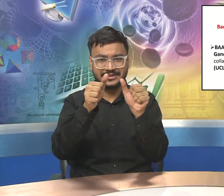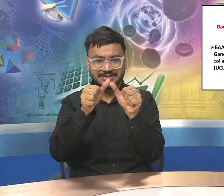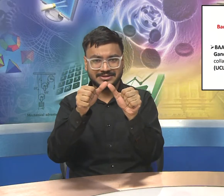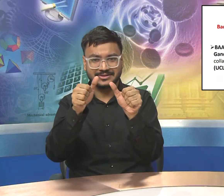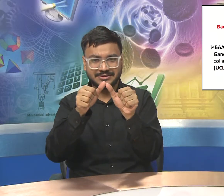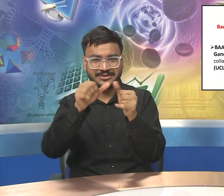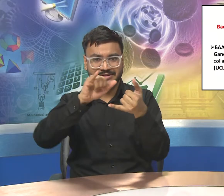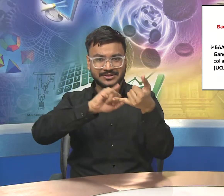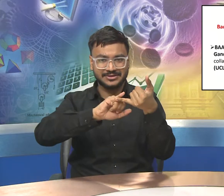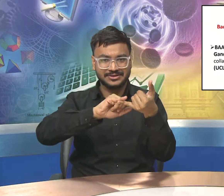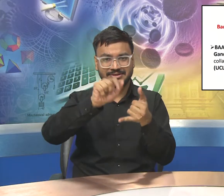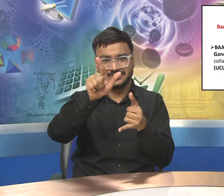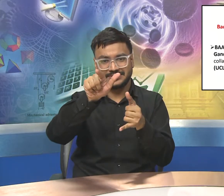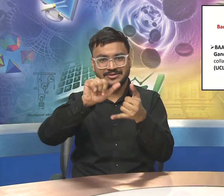Now we will look at the